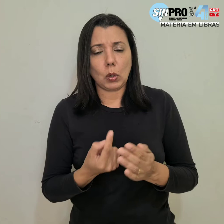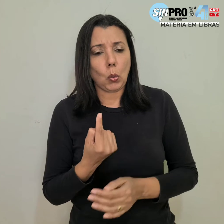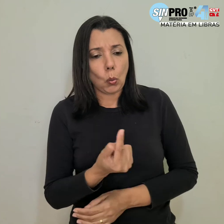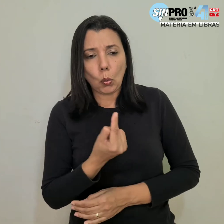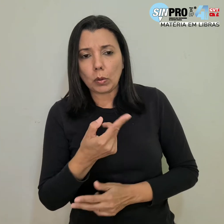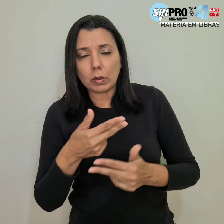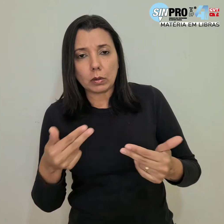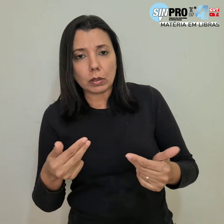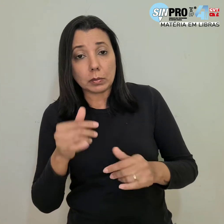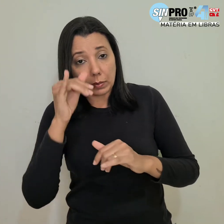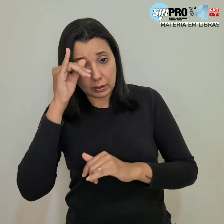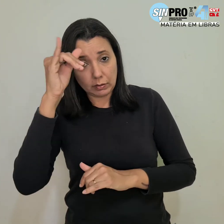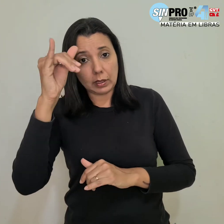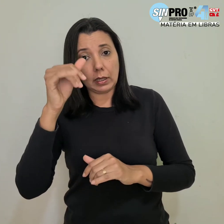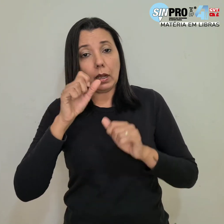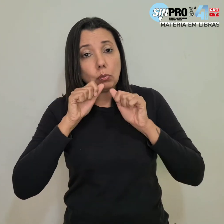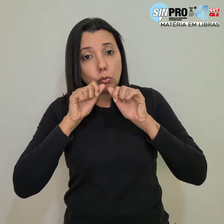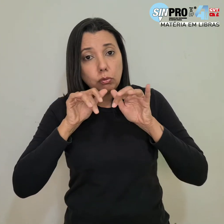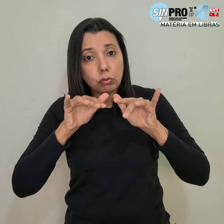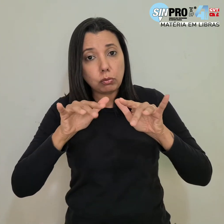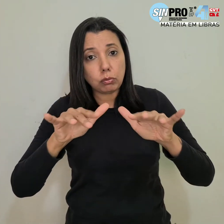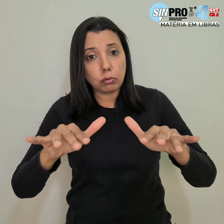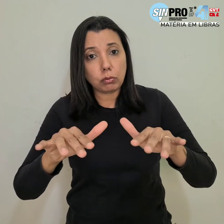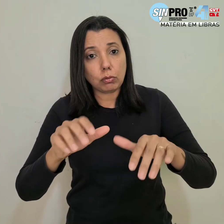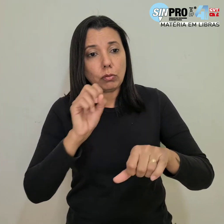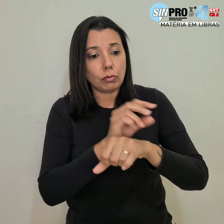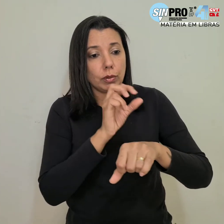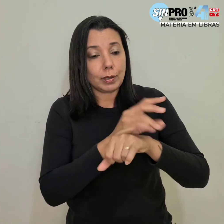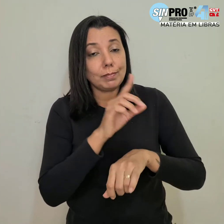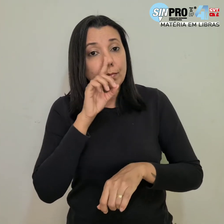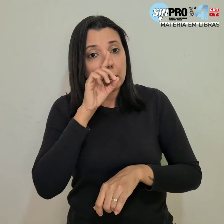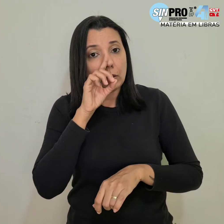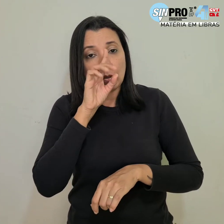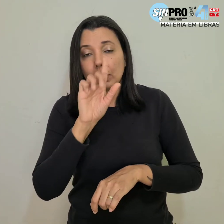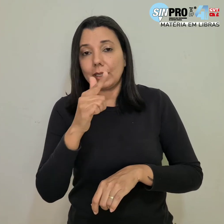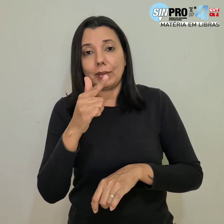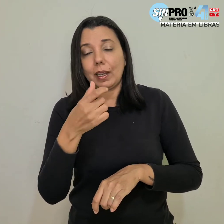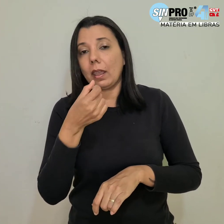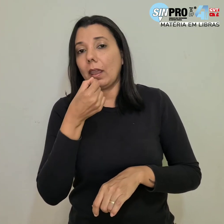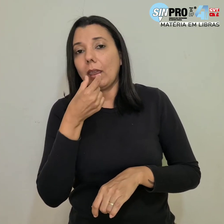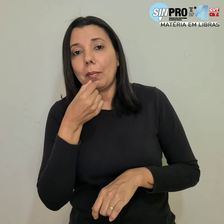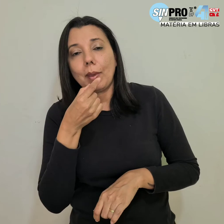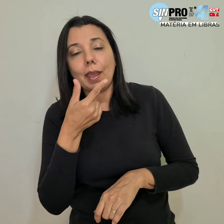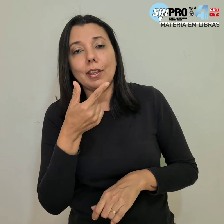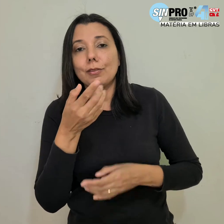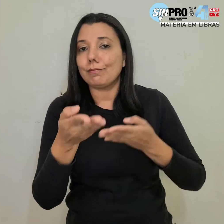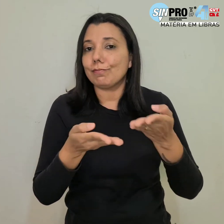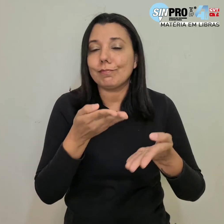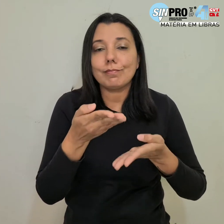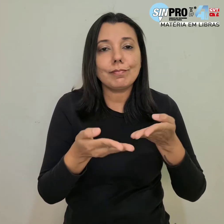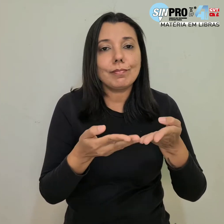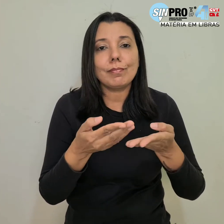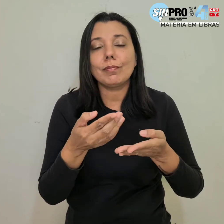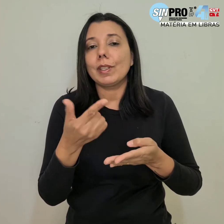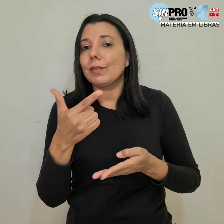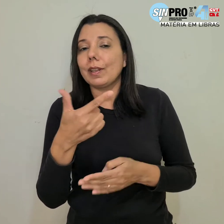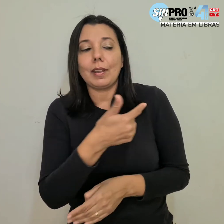único recurso para evitar a expansão de uma virose letal que ainda não tem remédio, tratamento e nem